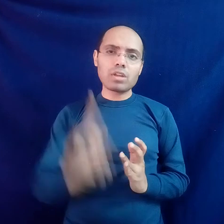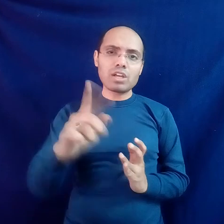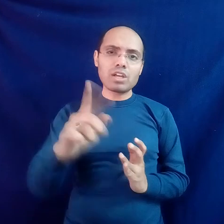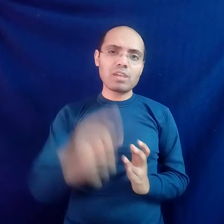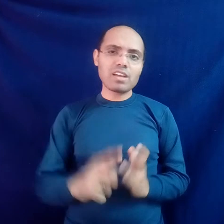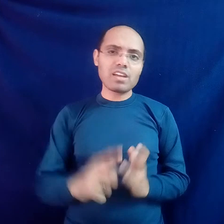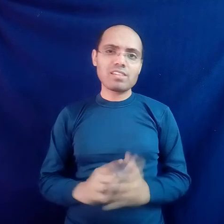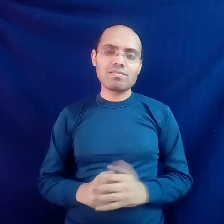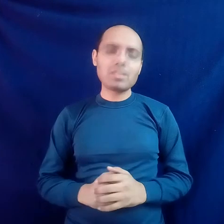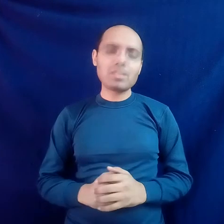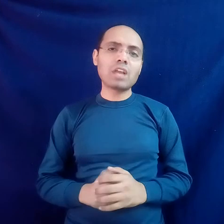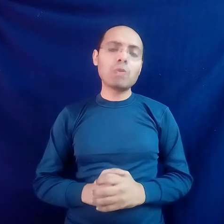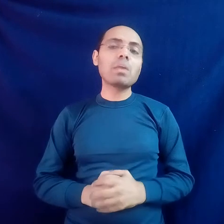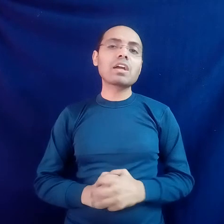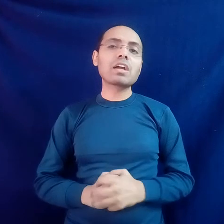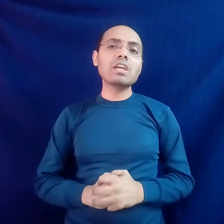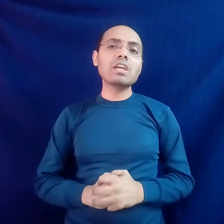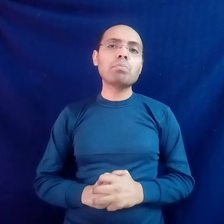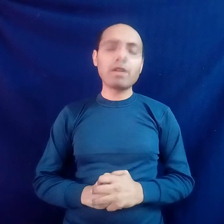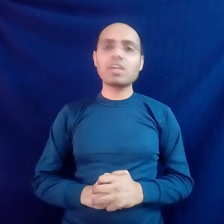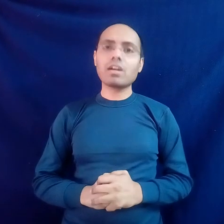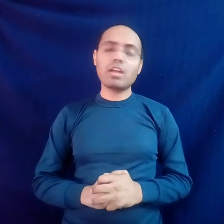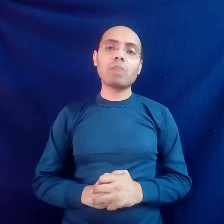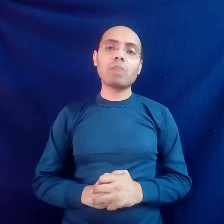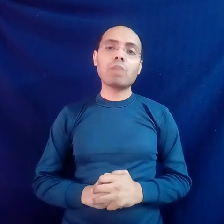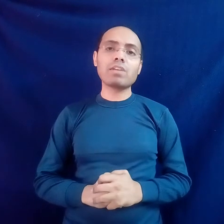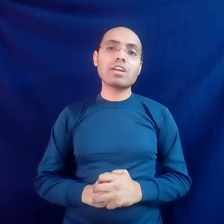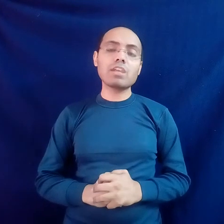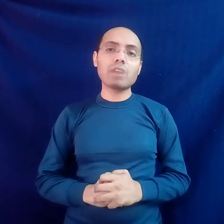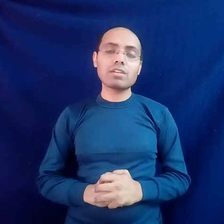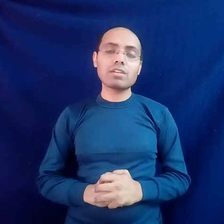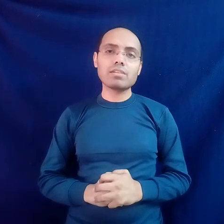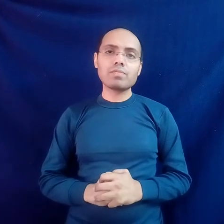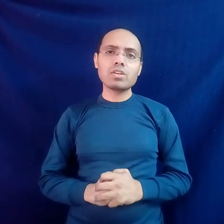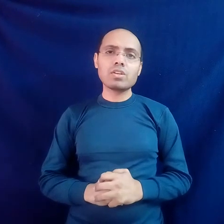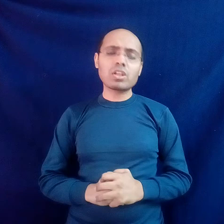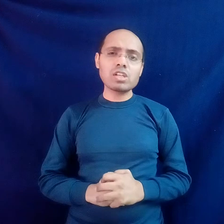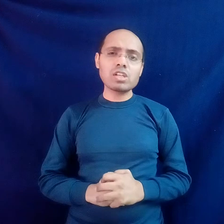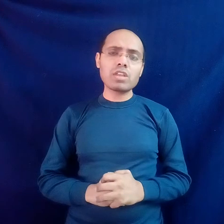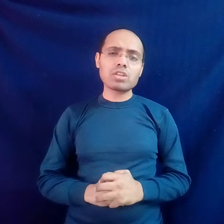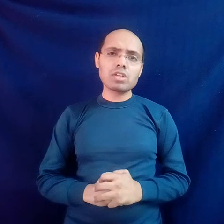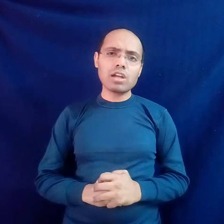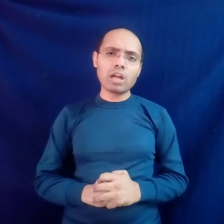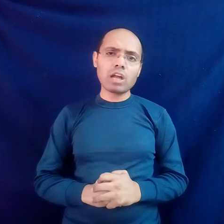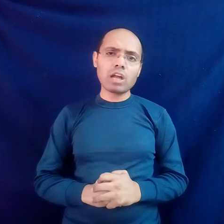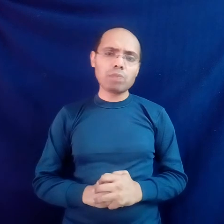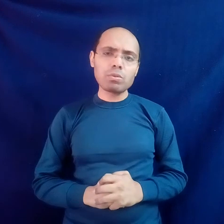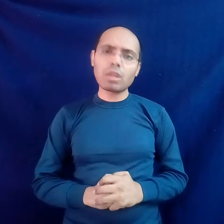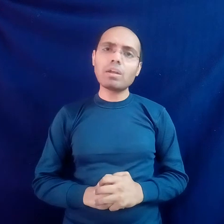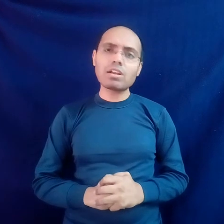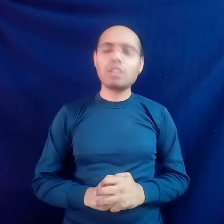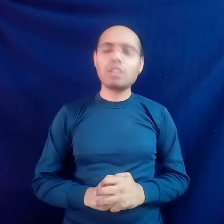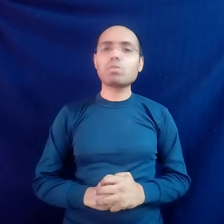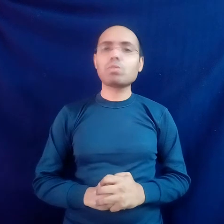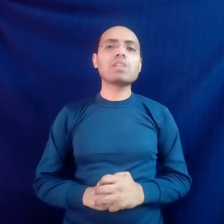निकल भागेगी। इसका अनुभव मैंने कई बार किया है, एक बार नहीं कई बार। शक्तिशाली से शक्तिशाली आत्मा भी उसके सामने टिकती नहीं, उस मंत्र के